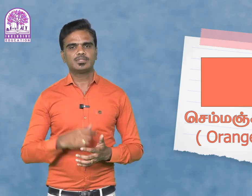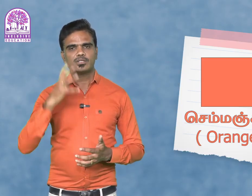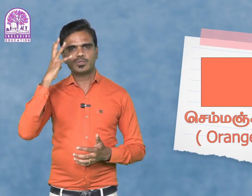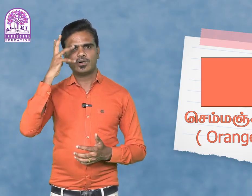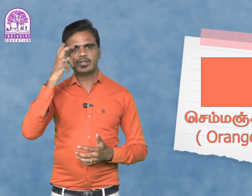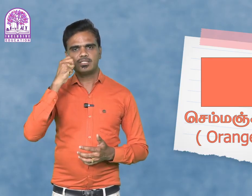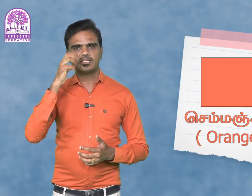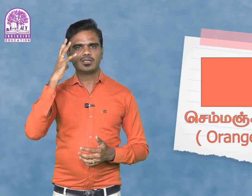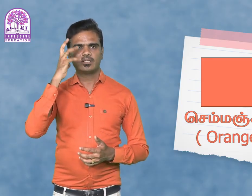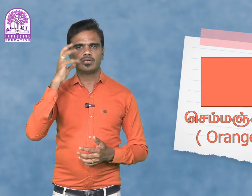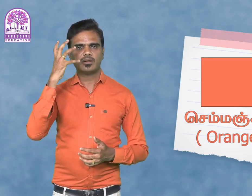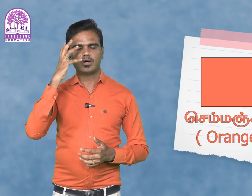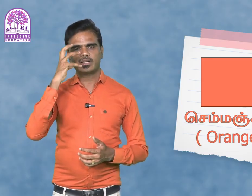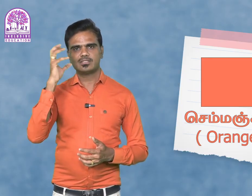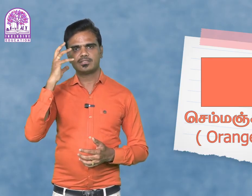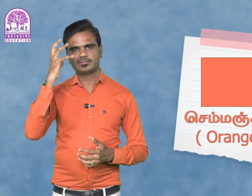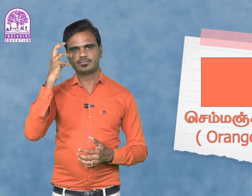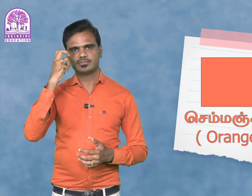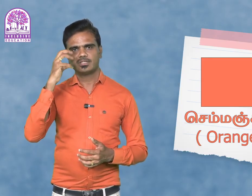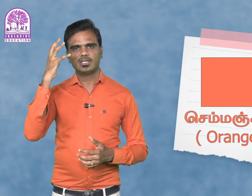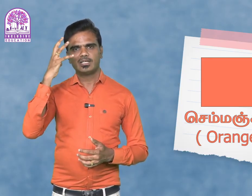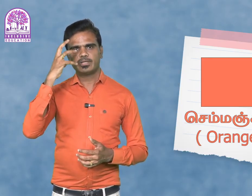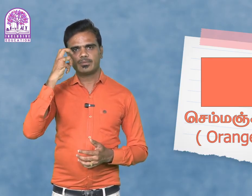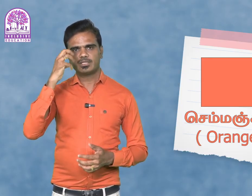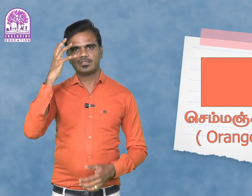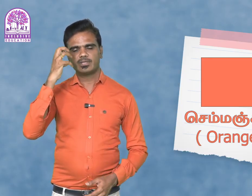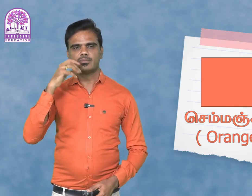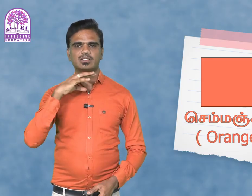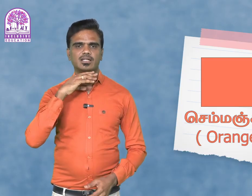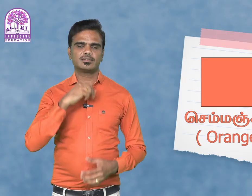ஸோ ஆரஞ்சு இப்படி காமிங்க, இப்படி காமிச்சிட்டு கலர்.